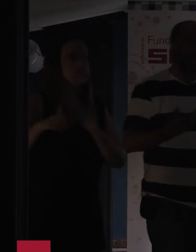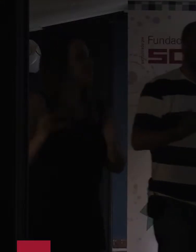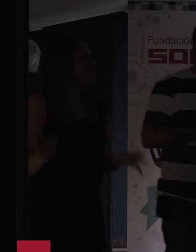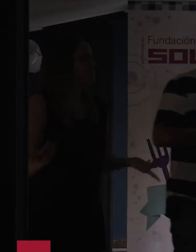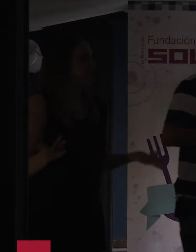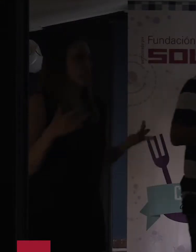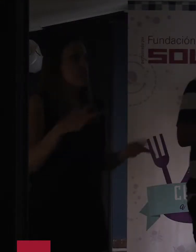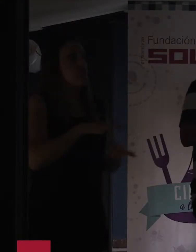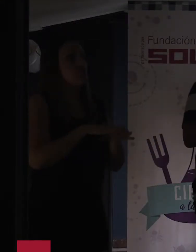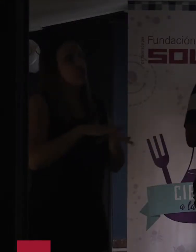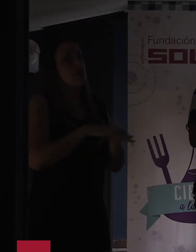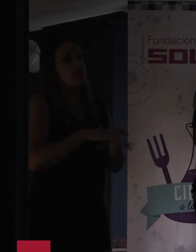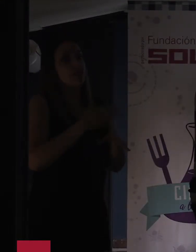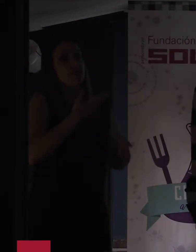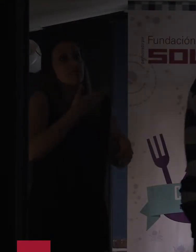recuperar la calidad de vida de las personas.